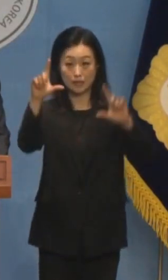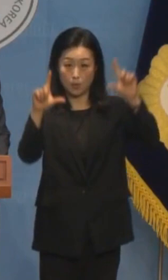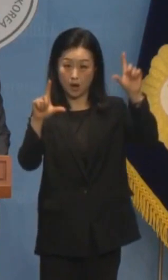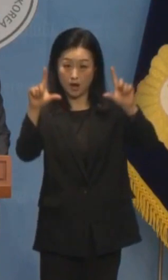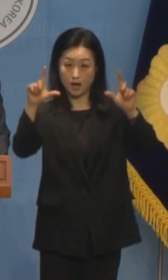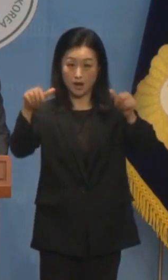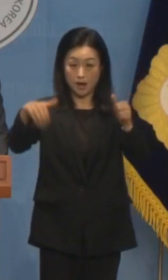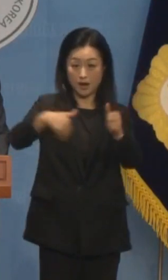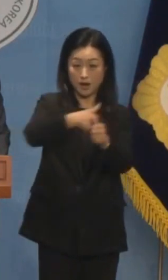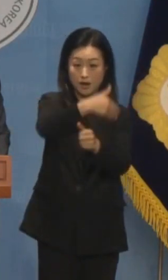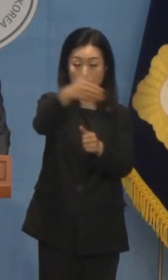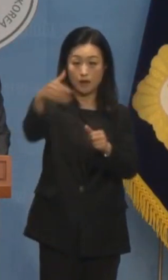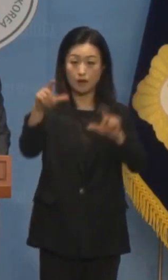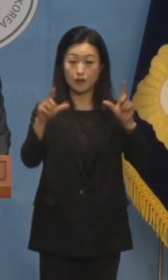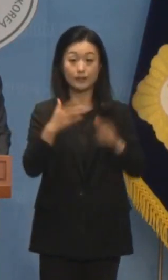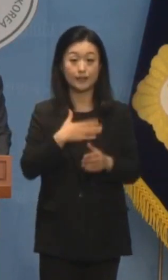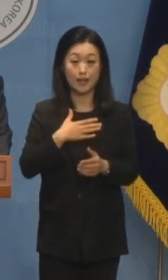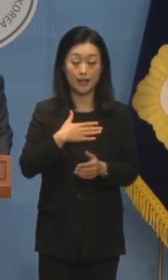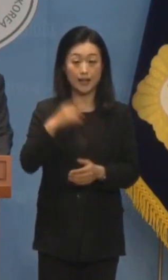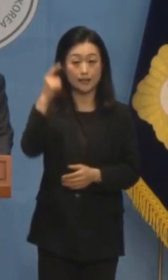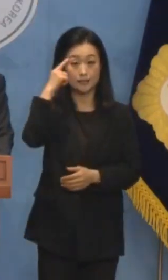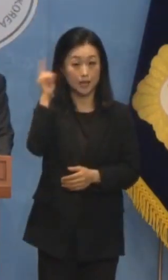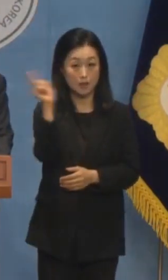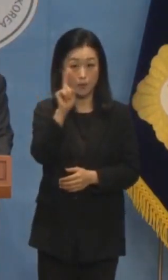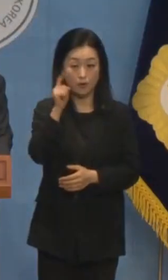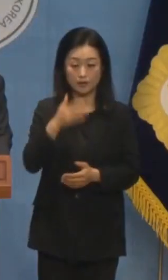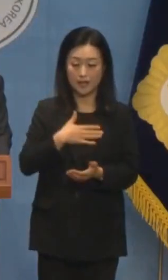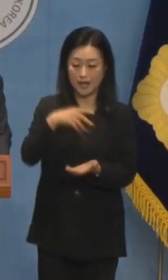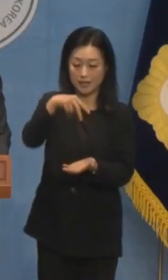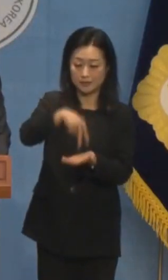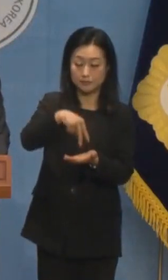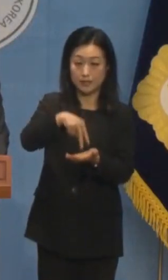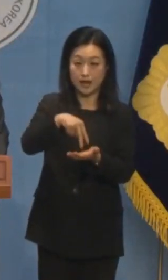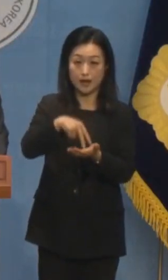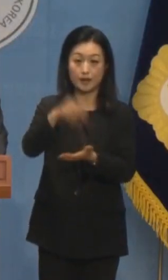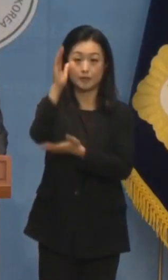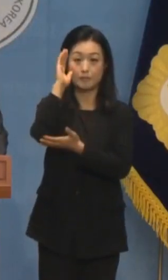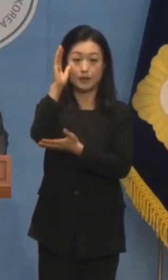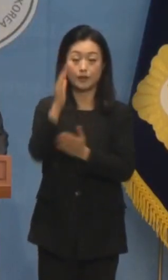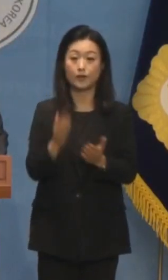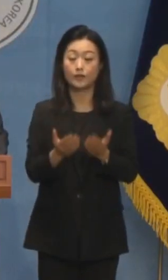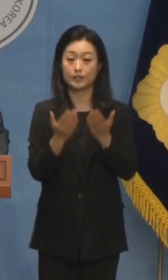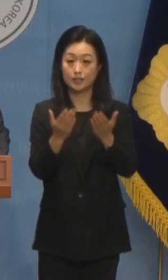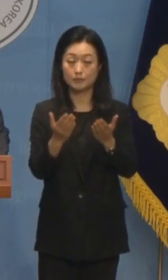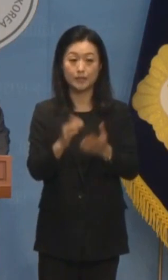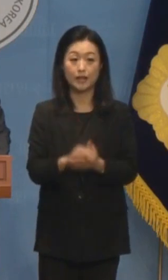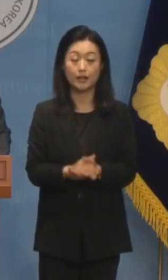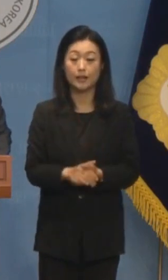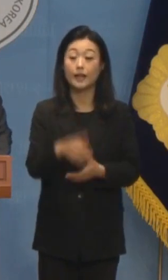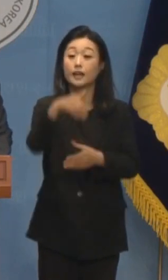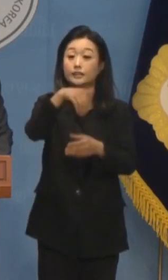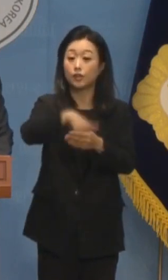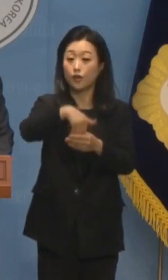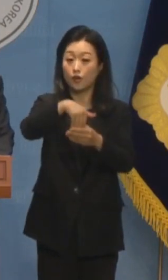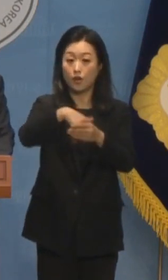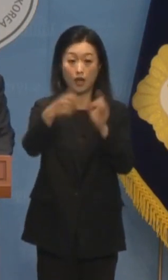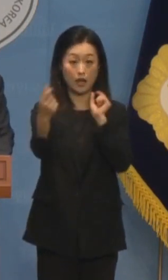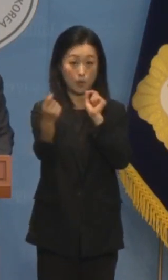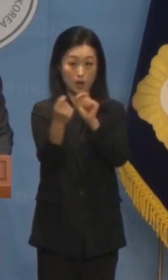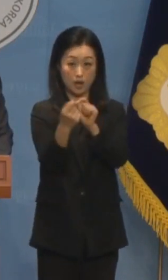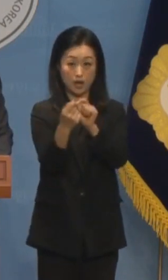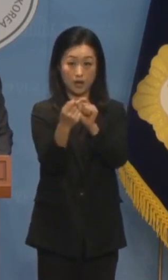대해 입장을 밝히고자 이 자리에 섰습니다. 선거가 임박한